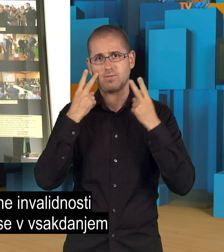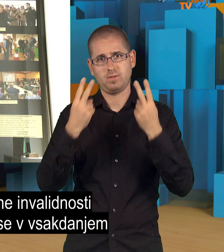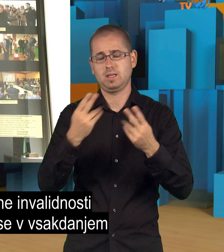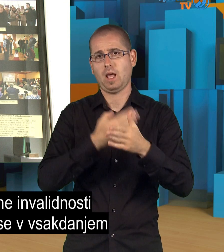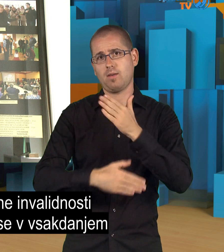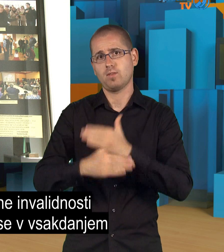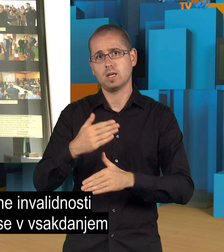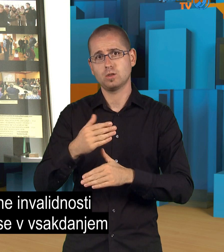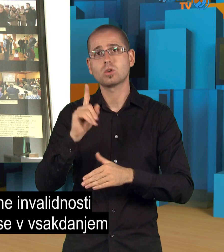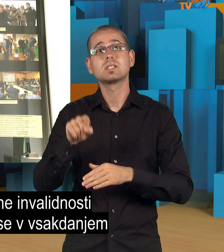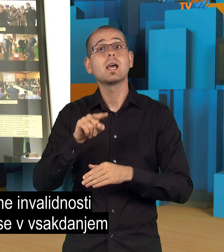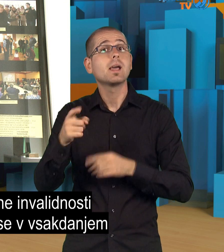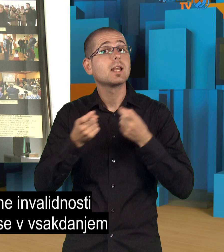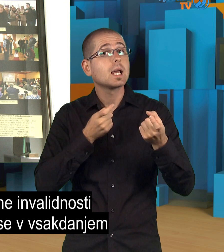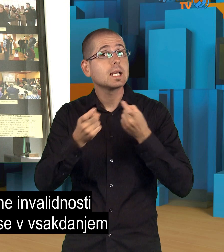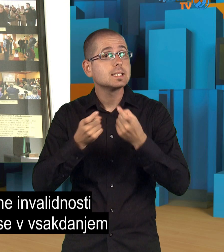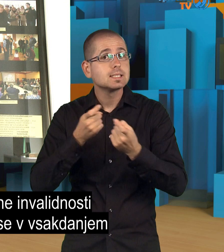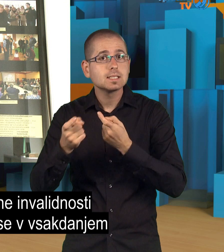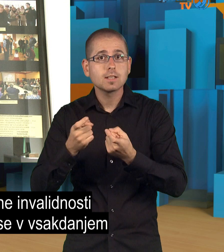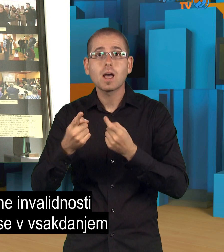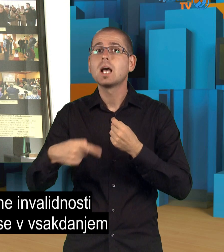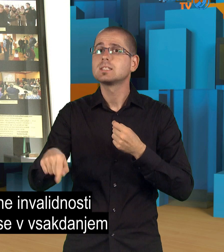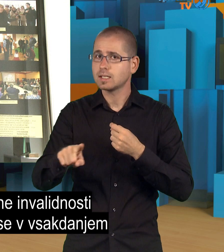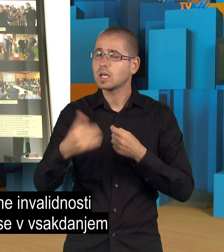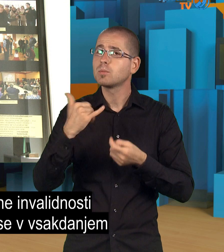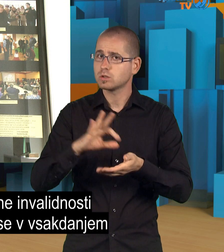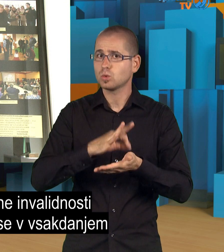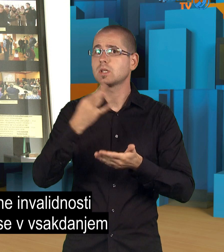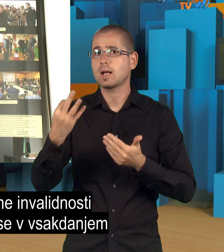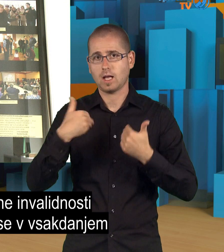se v vsakdanjem življenju soočajo gluhi.